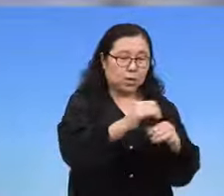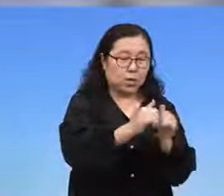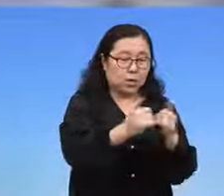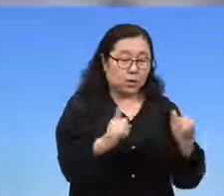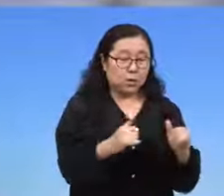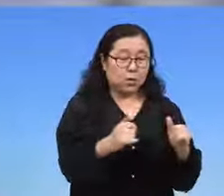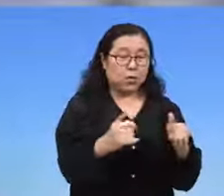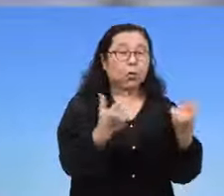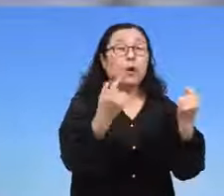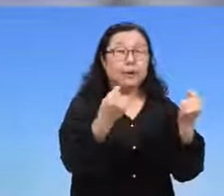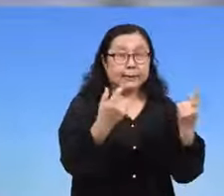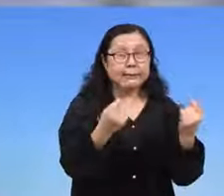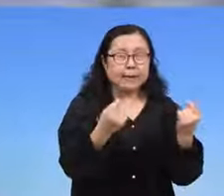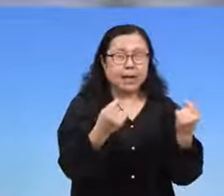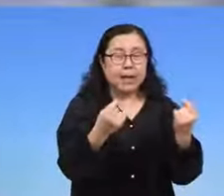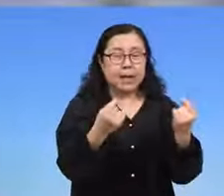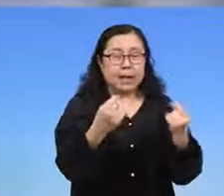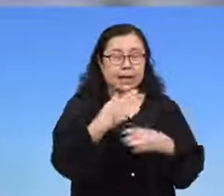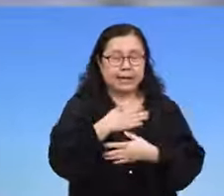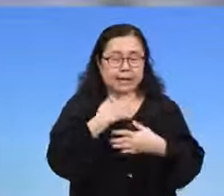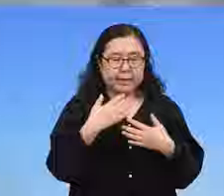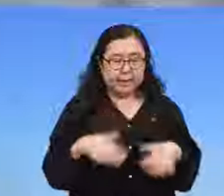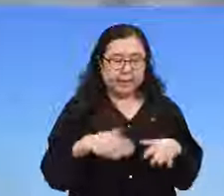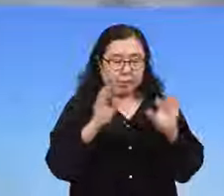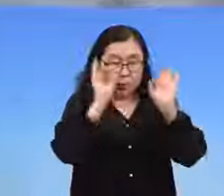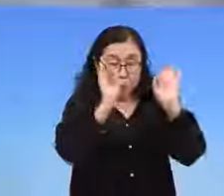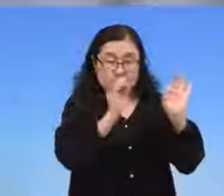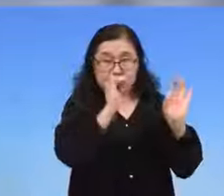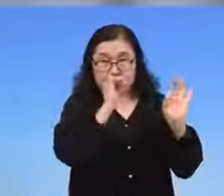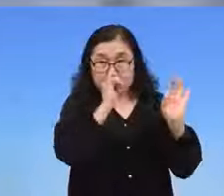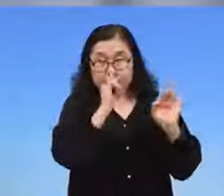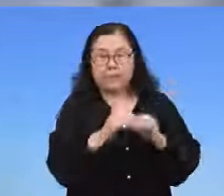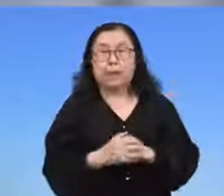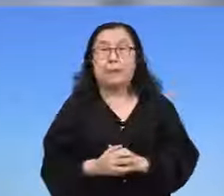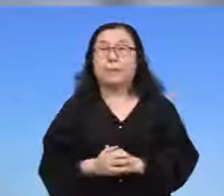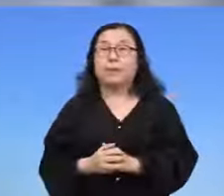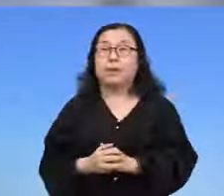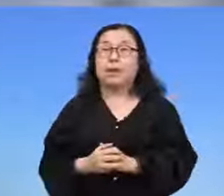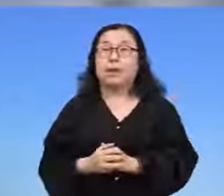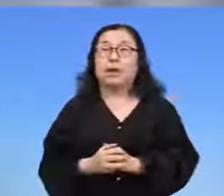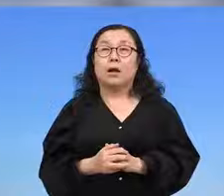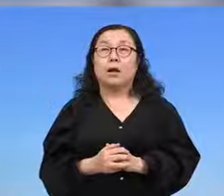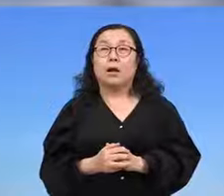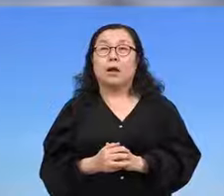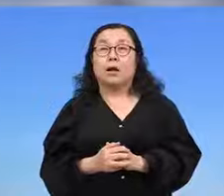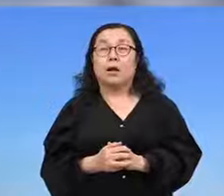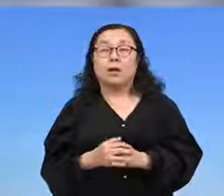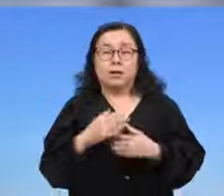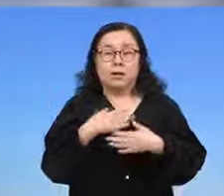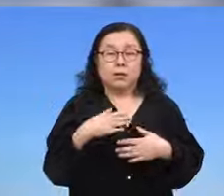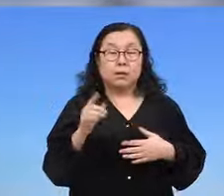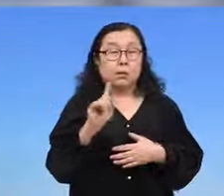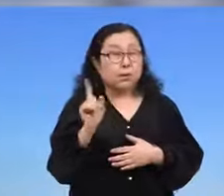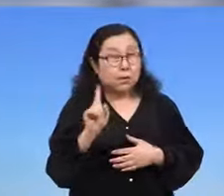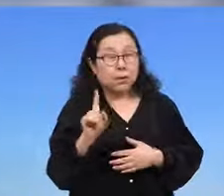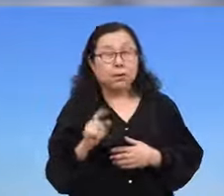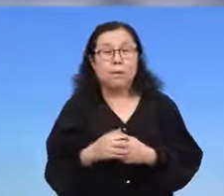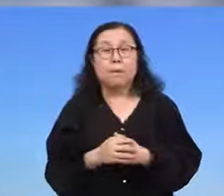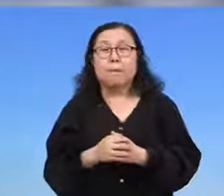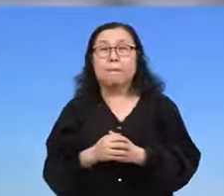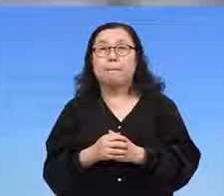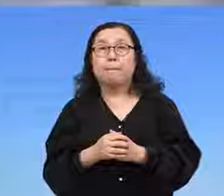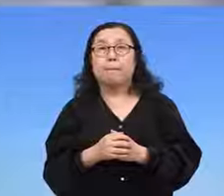마찬가지예요. 그들에게도 치명적인 약점이 노출이 되는 것을 볼 수 있는데요. 자, 그들의 그 약점을 말하기